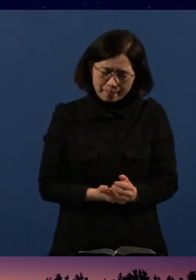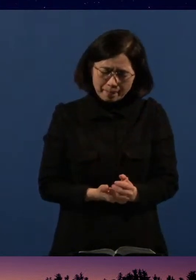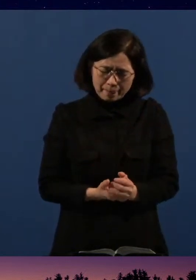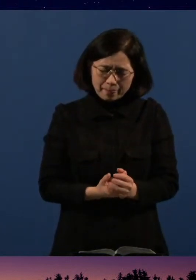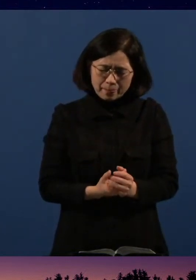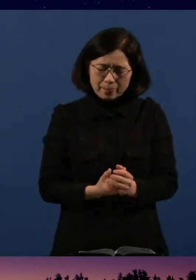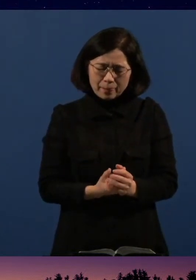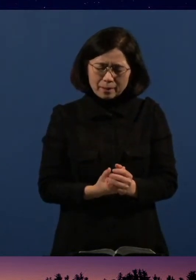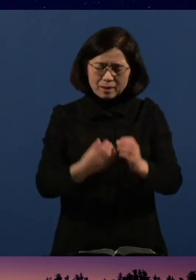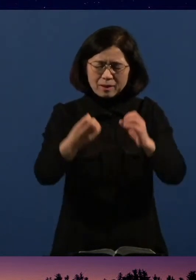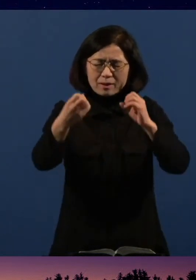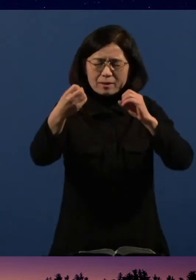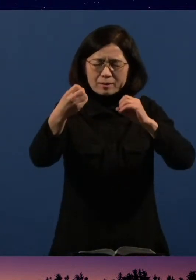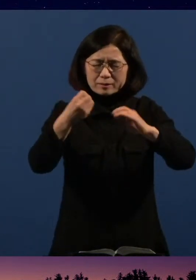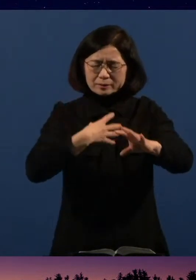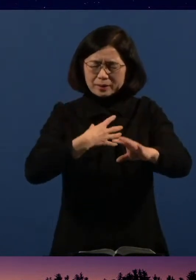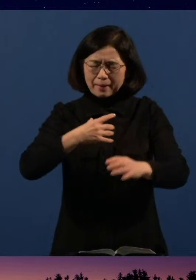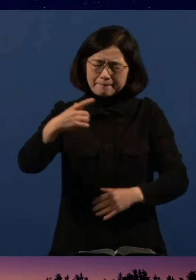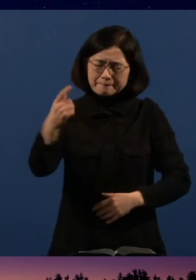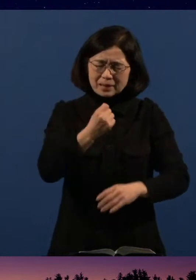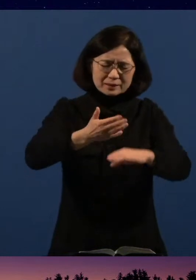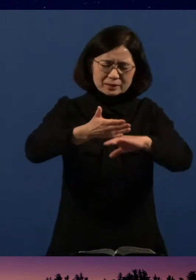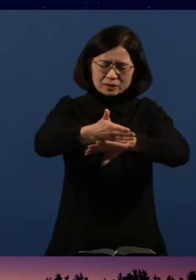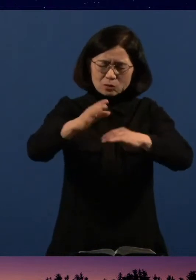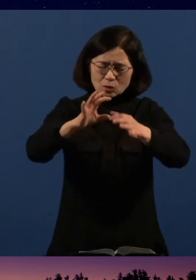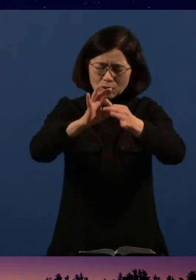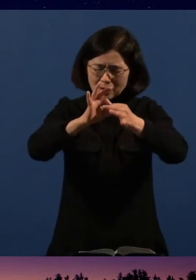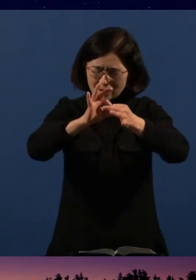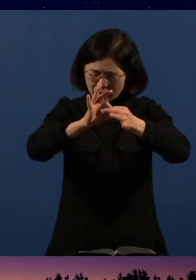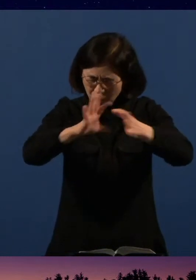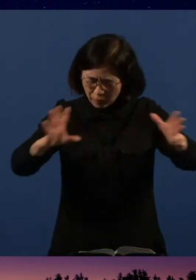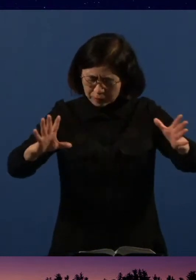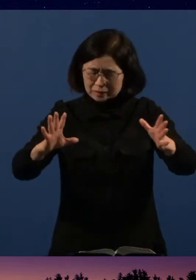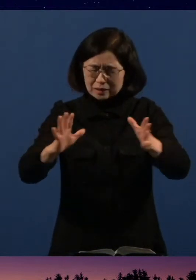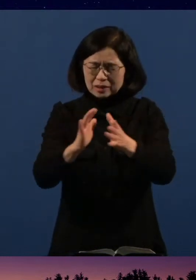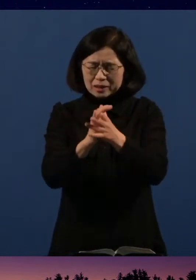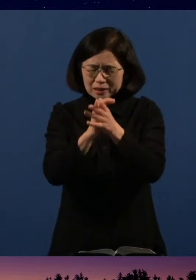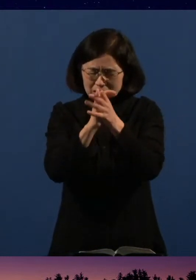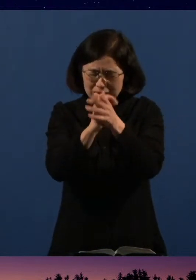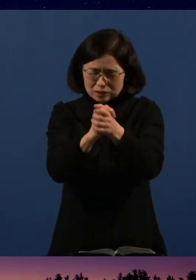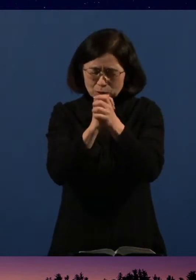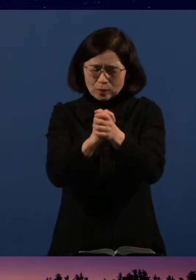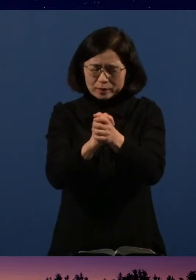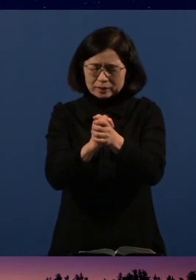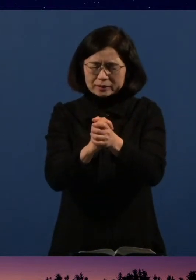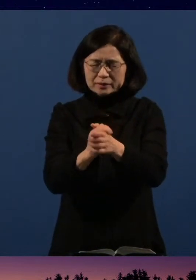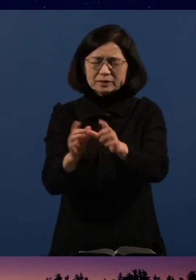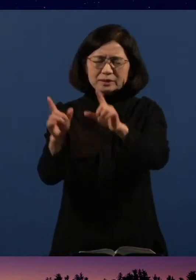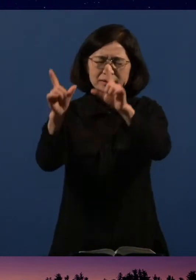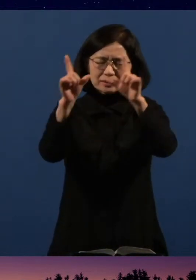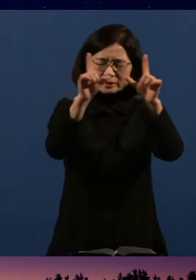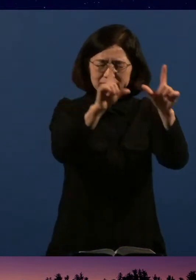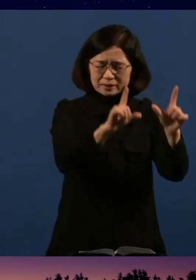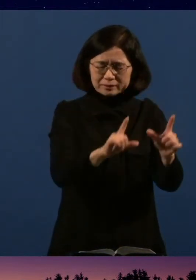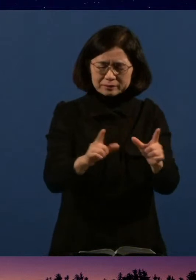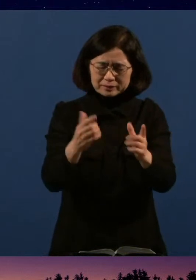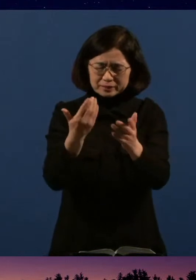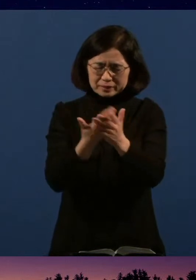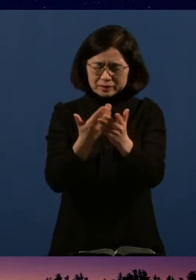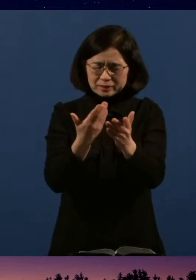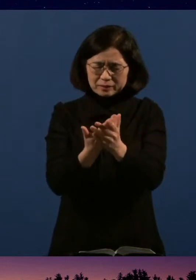응답 유무와 상관없이 기도하는 삶을 살게 해 주십시오. 기도하는 사람으로 살게 해 주십시오.